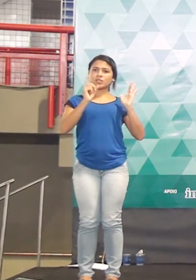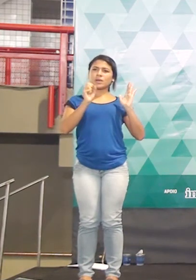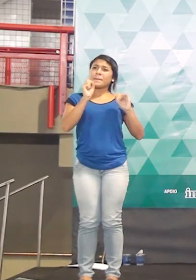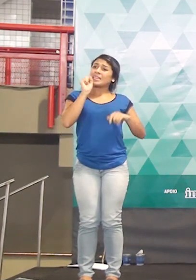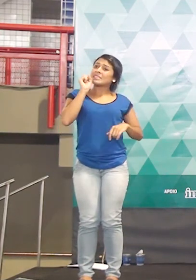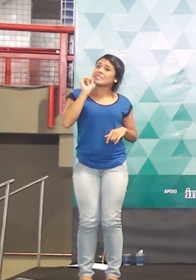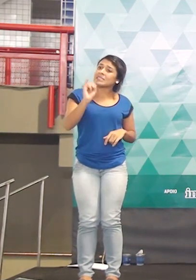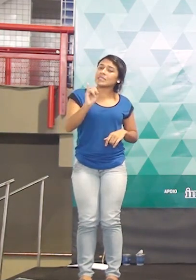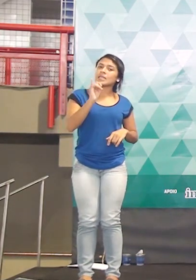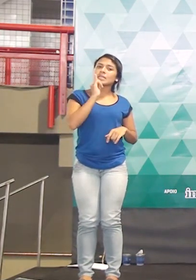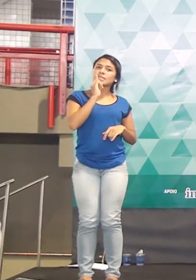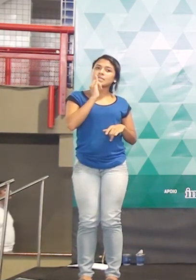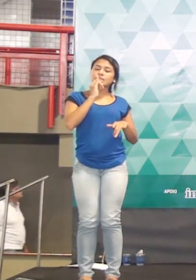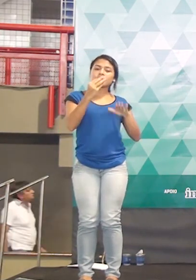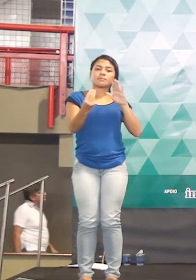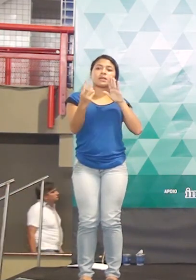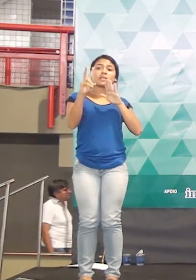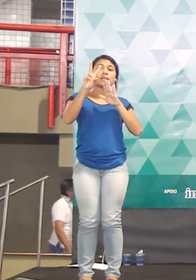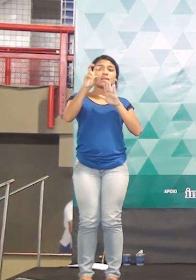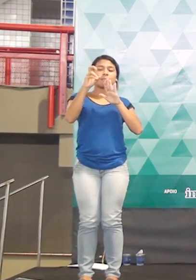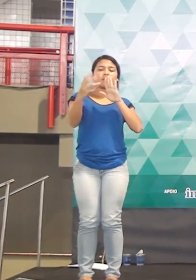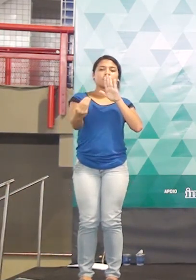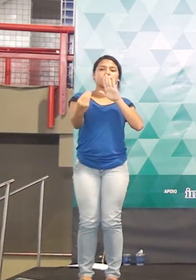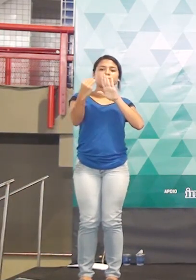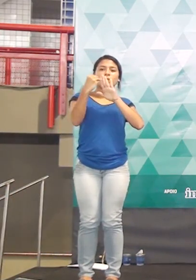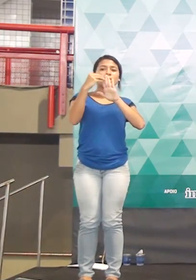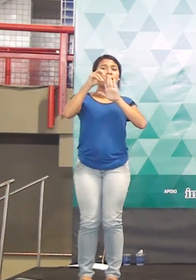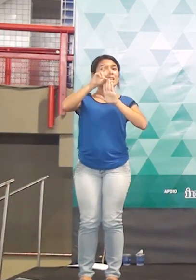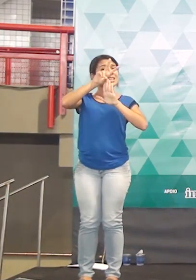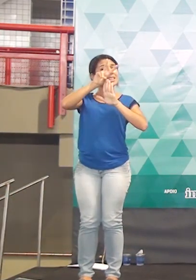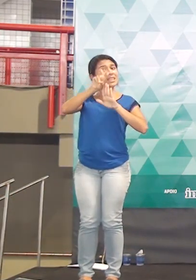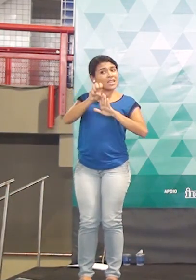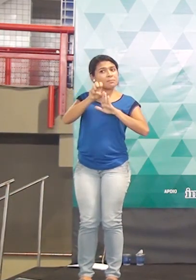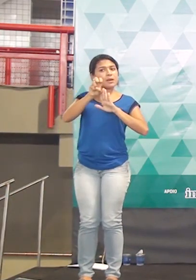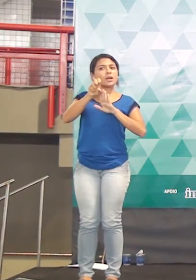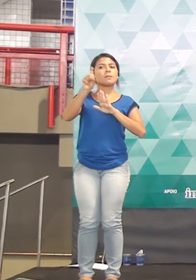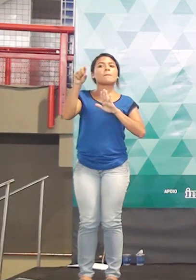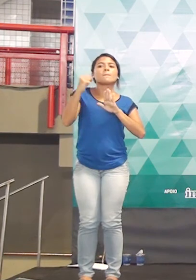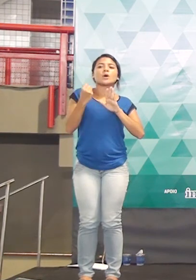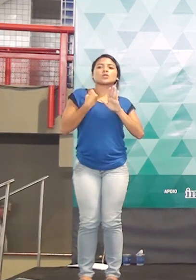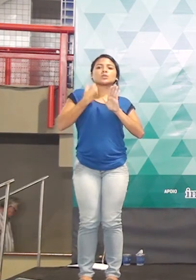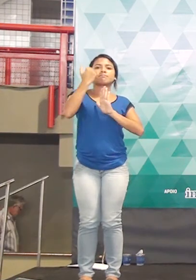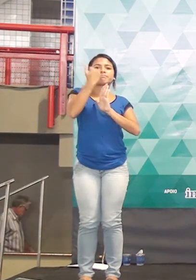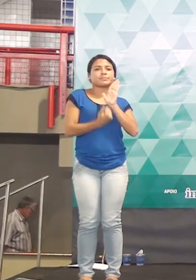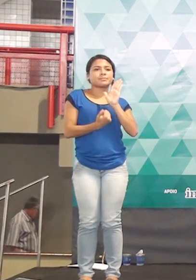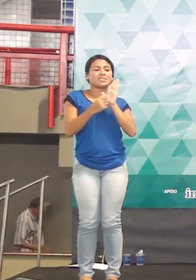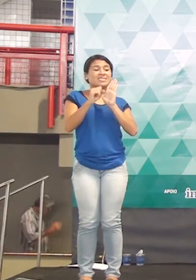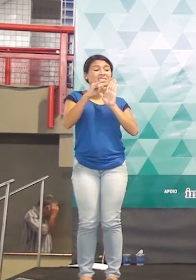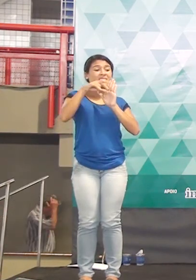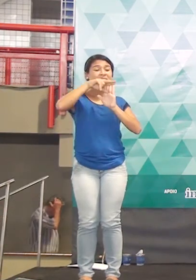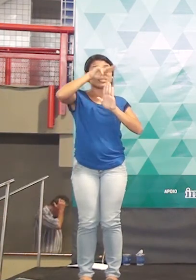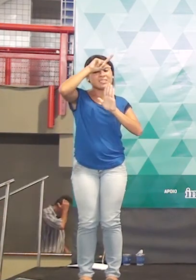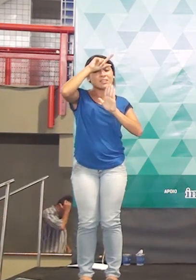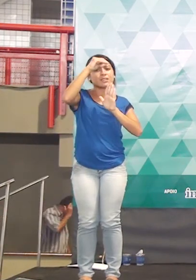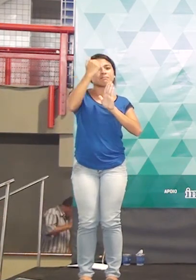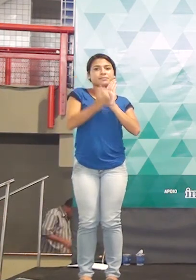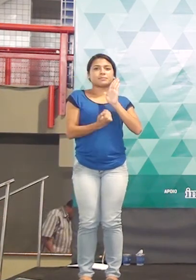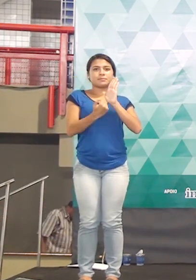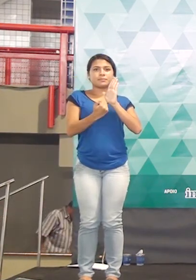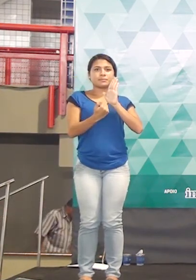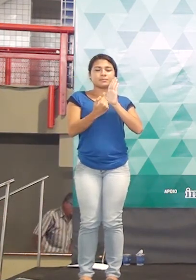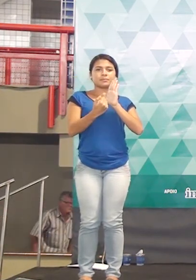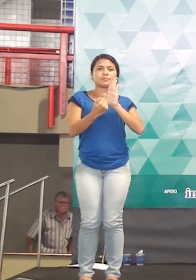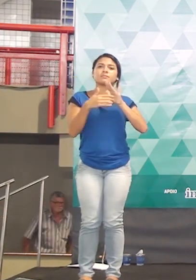vão contar se por acaso tiver algum erro. Então para que eu vou fazer isso? E ele é contado como linha escrita.